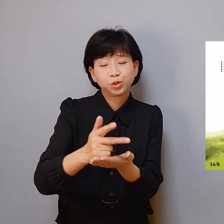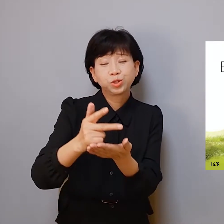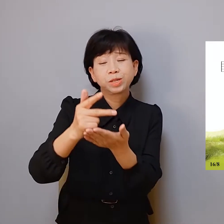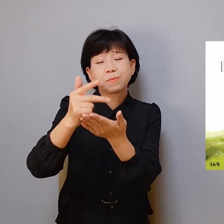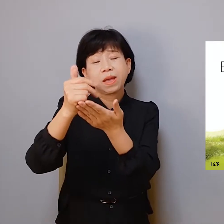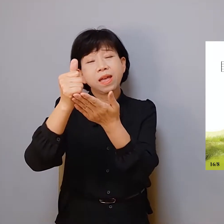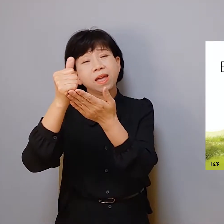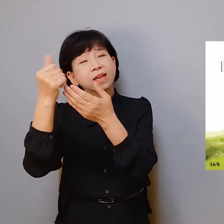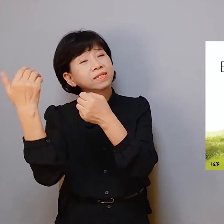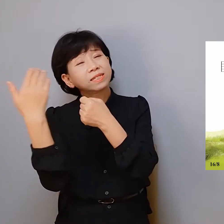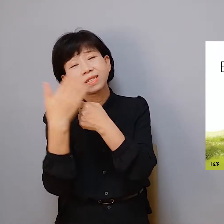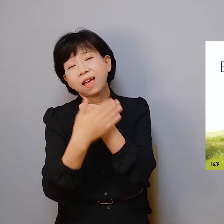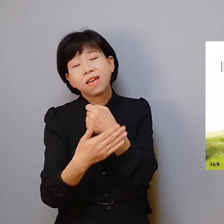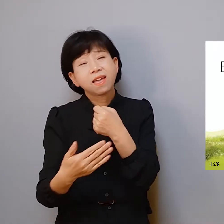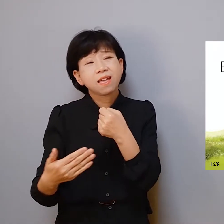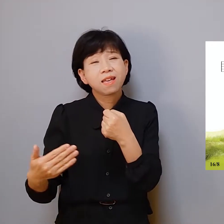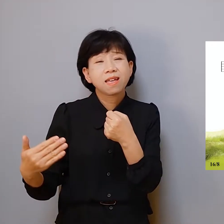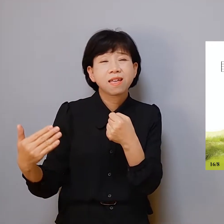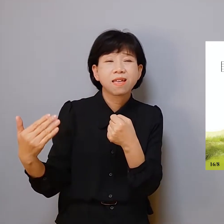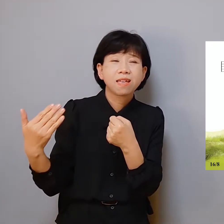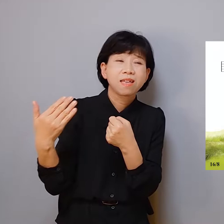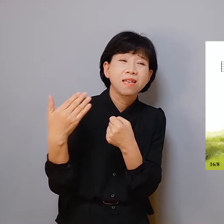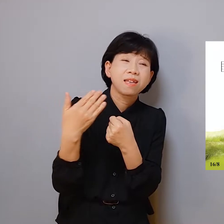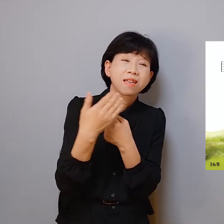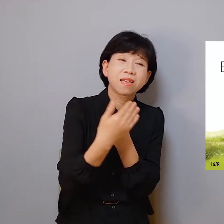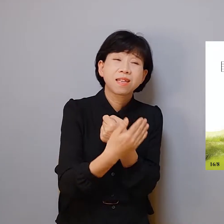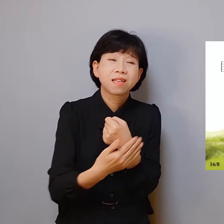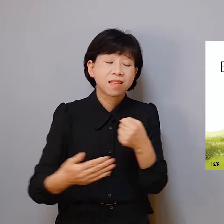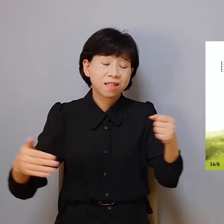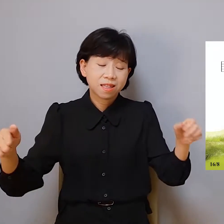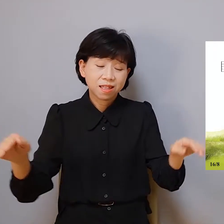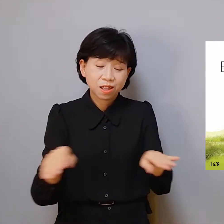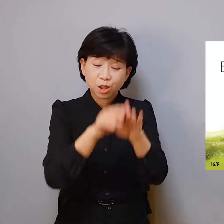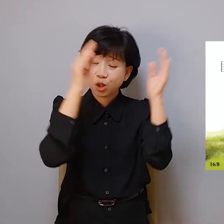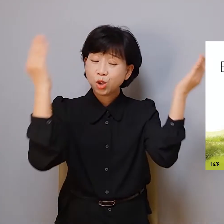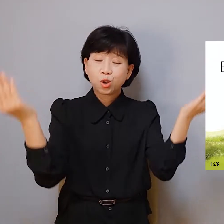한없는 주님의 은혜